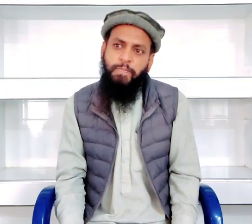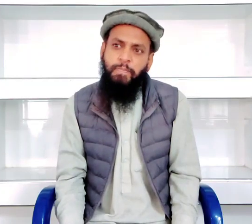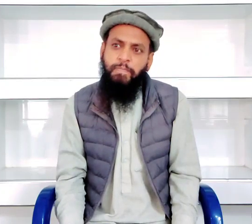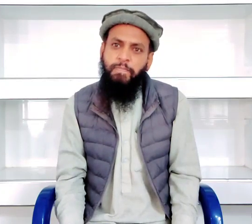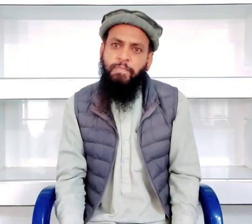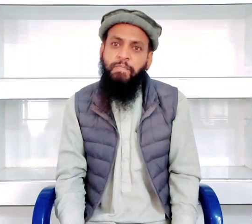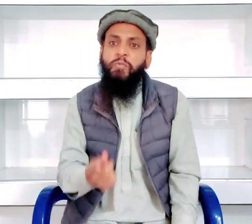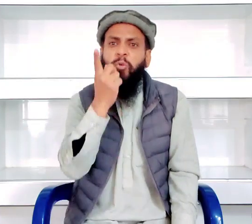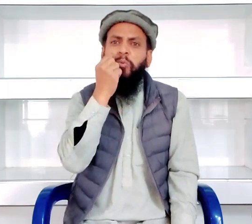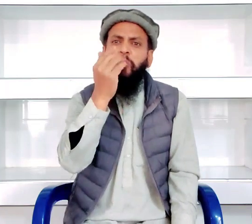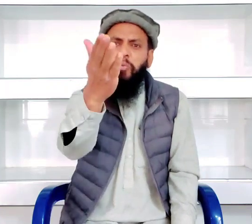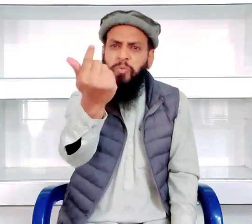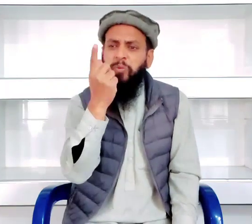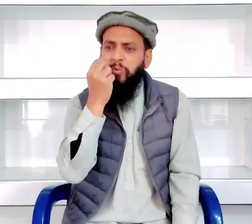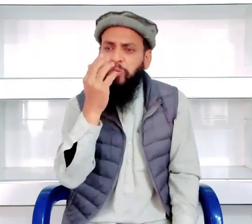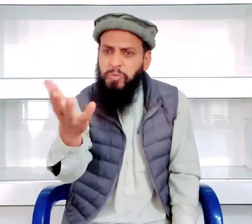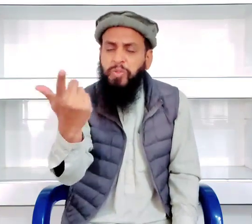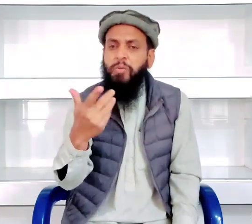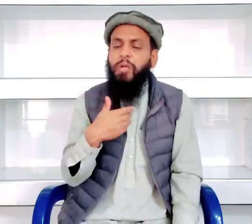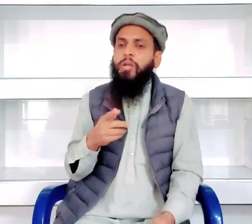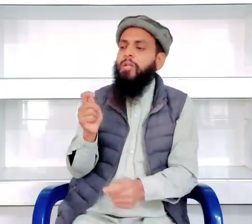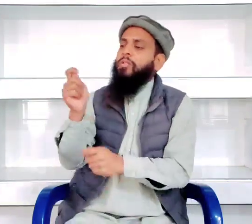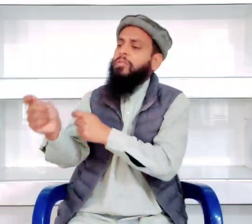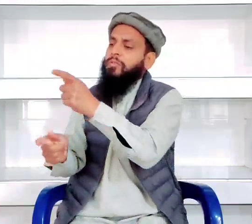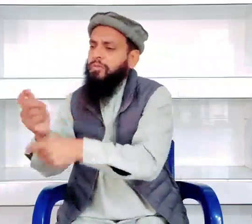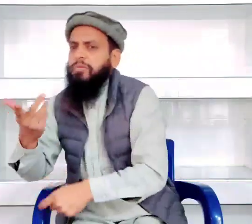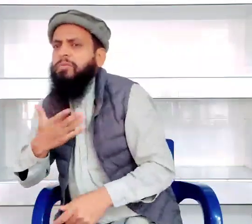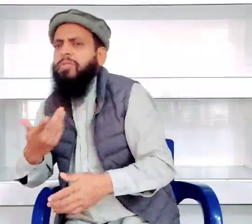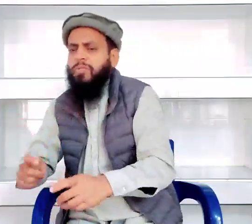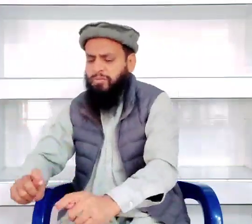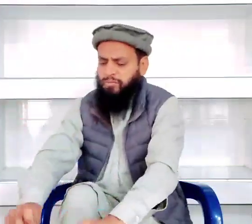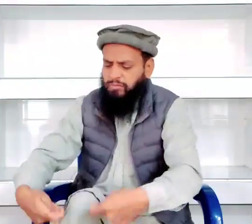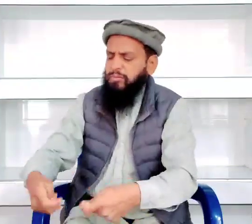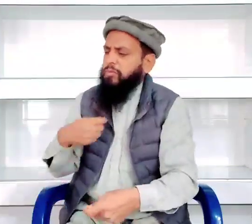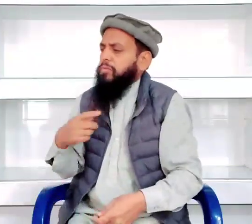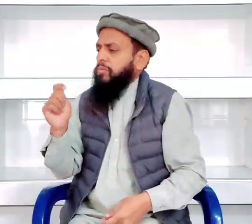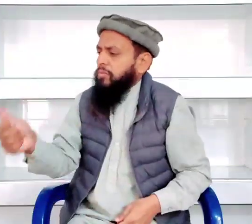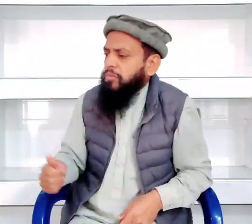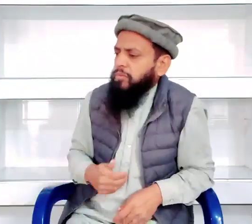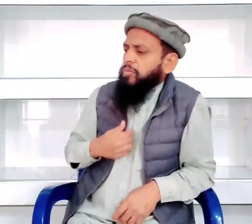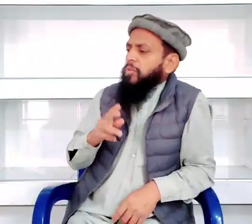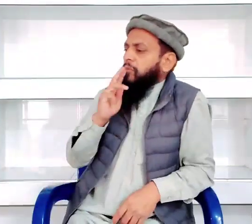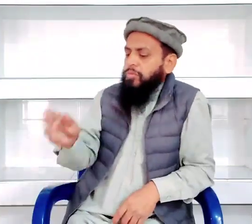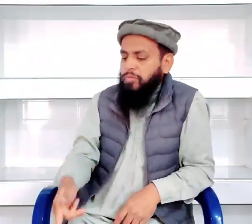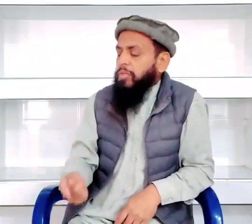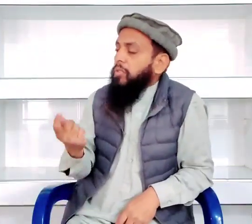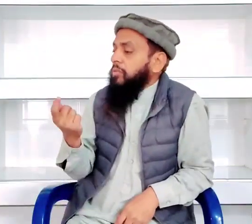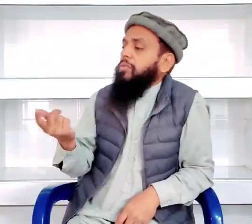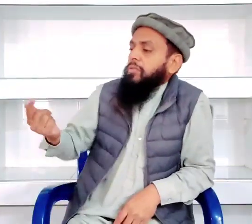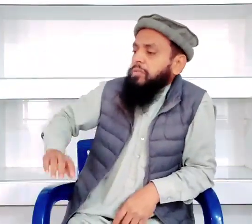تک کوئی چیز نہ خریدے اپنا گلا اتنی دیر تک جڑا انہوں بیچے نا بنا